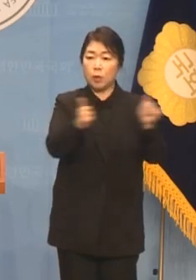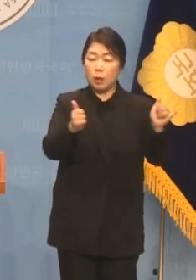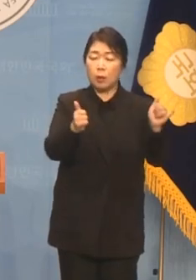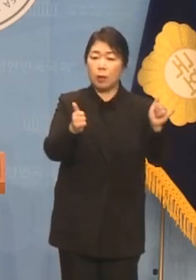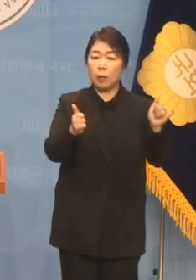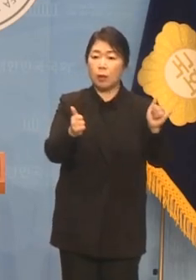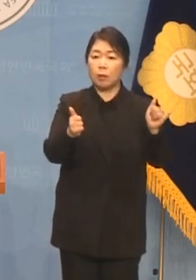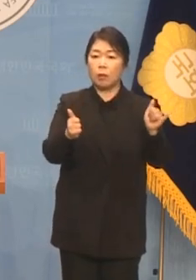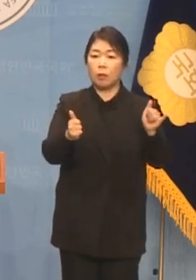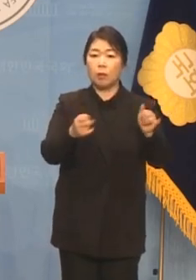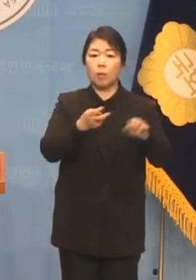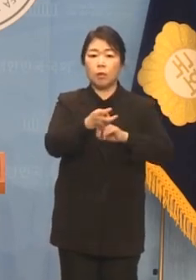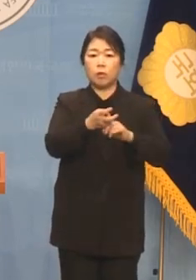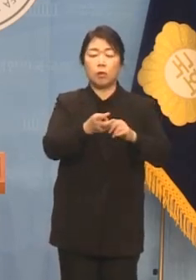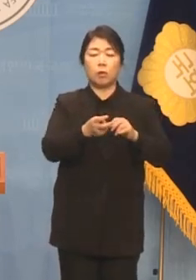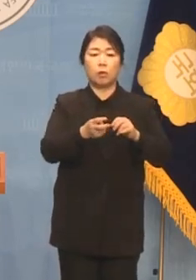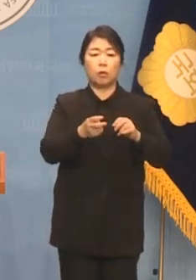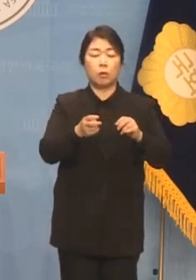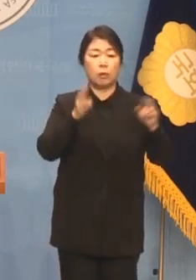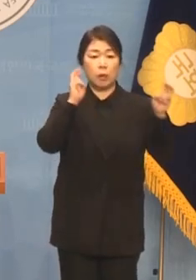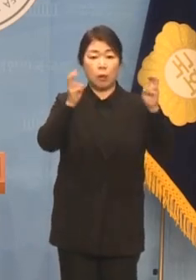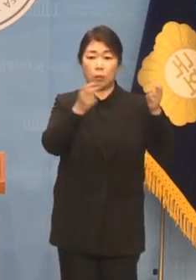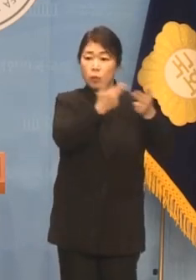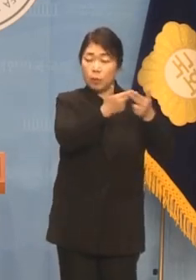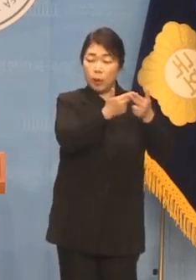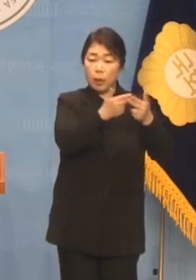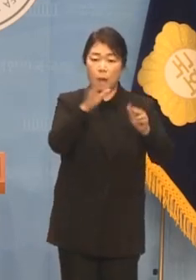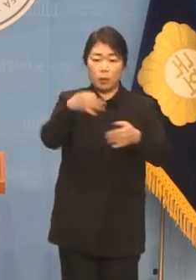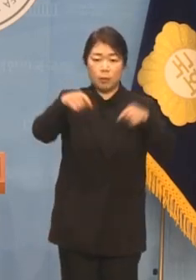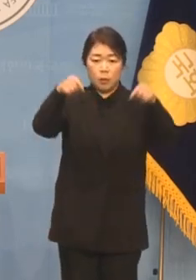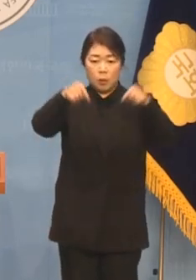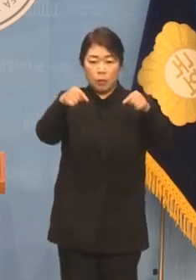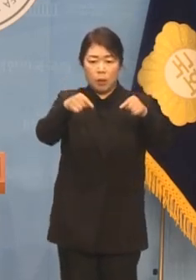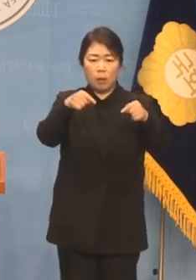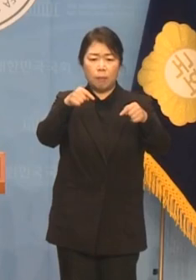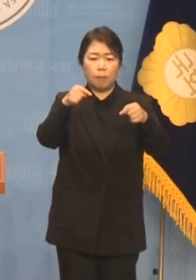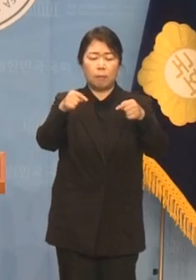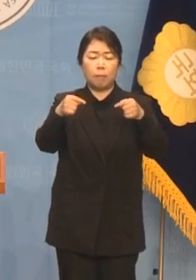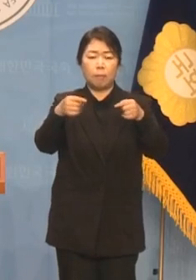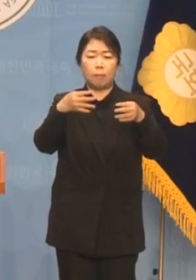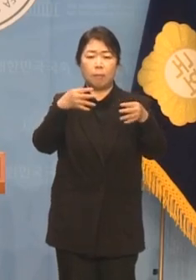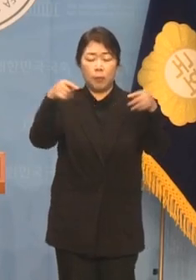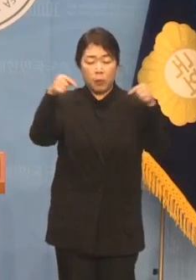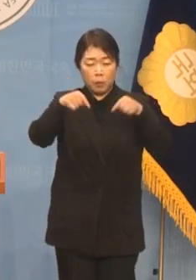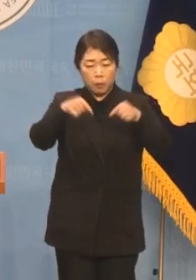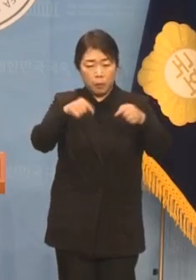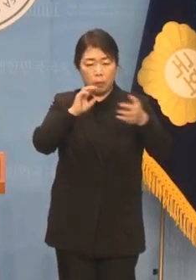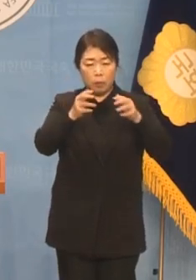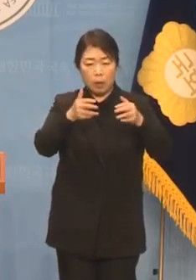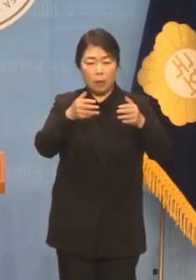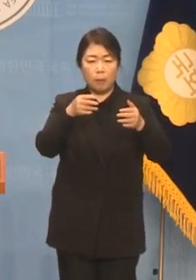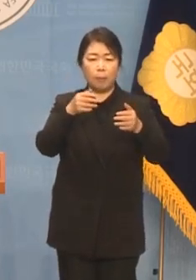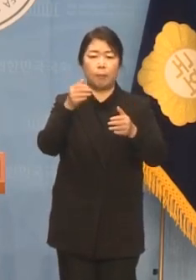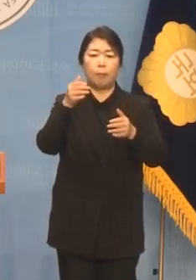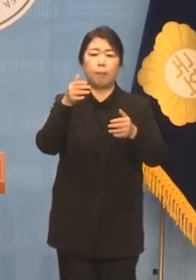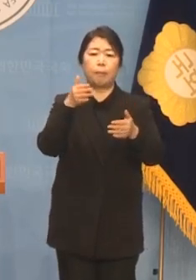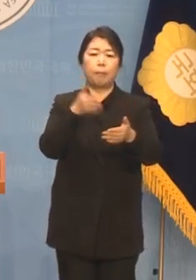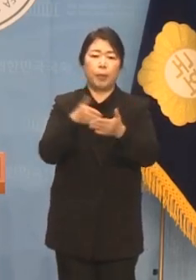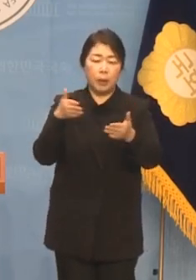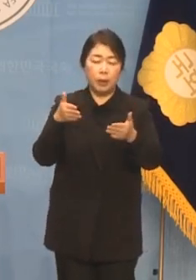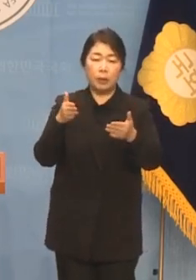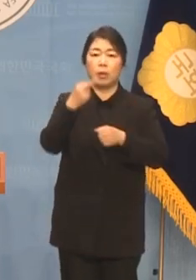서울 시내 버스 운송 사업 조합에 임금 협상이 결렬되면서 12년 만에 서울 버스